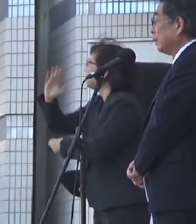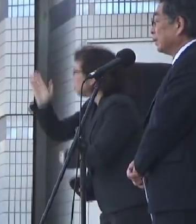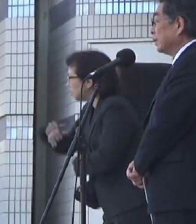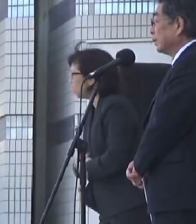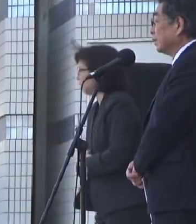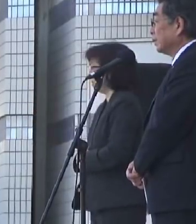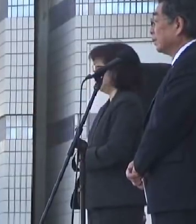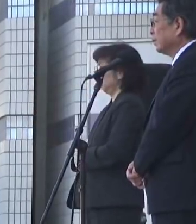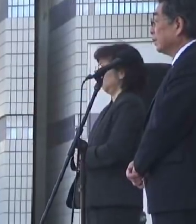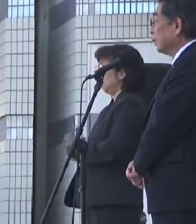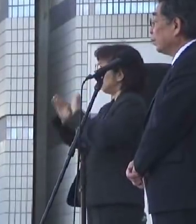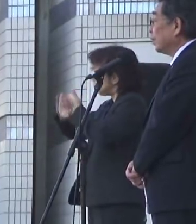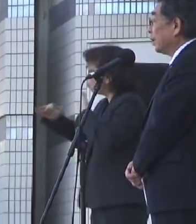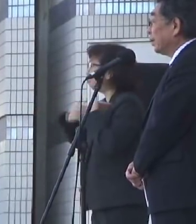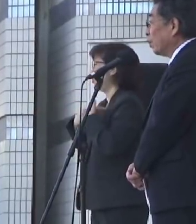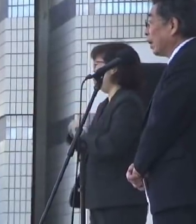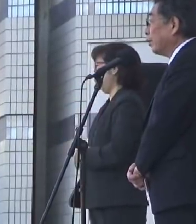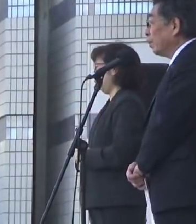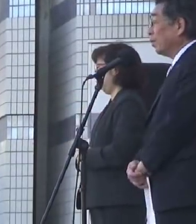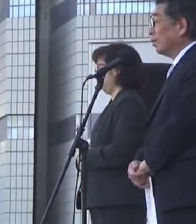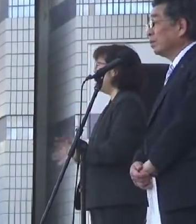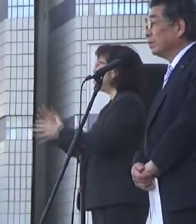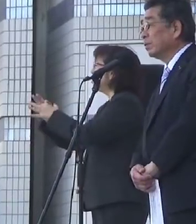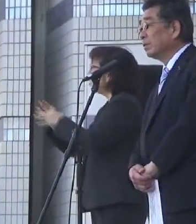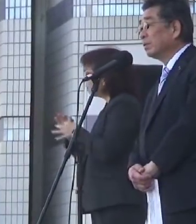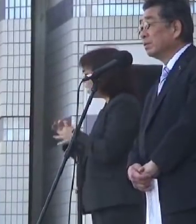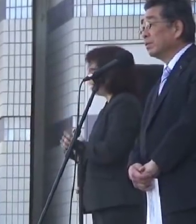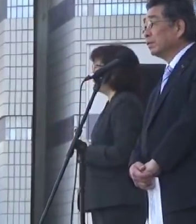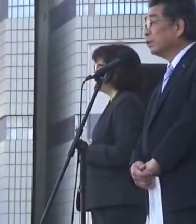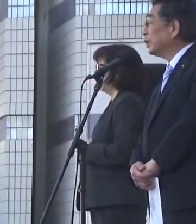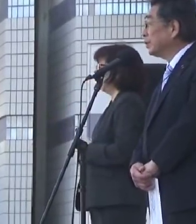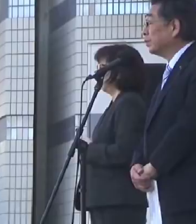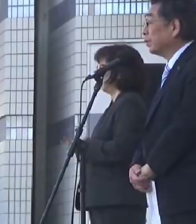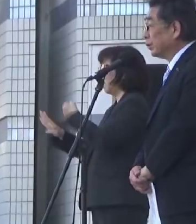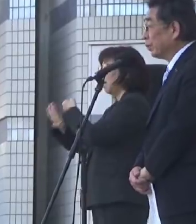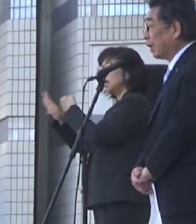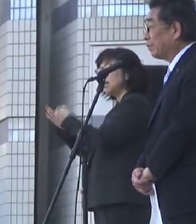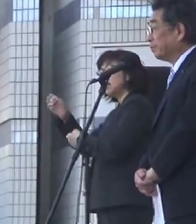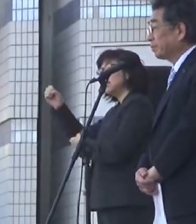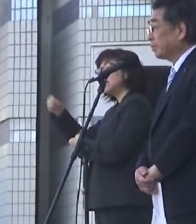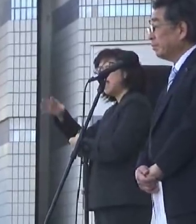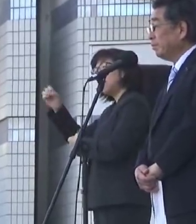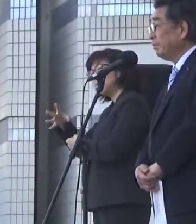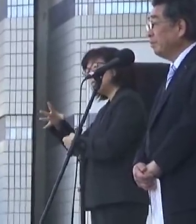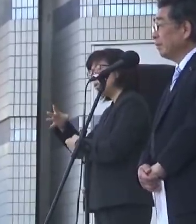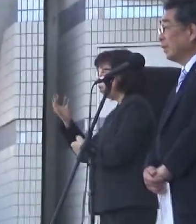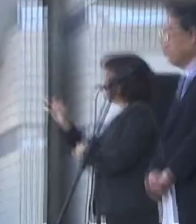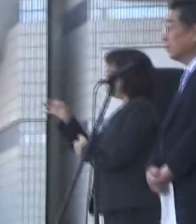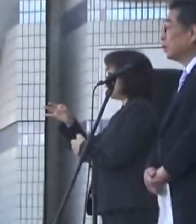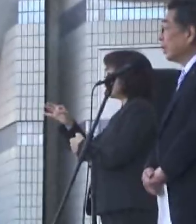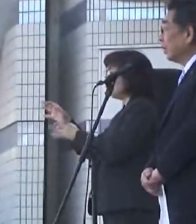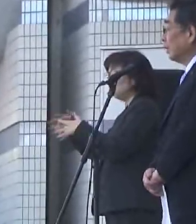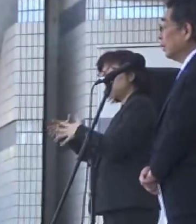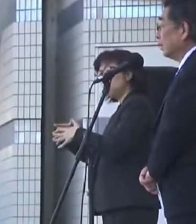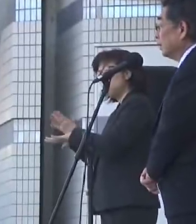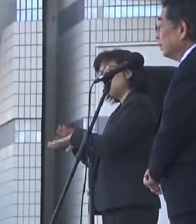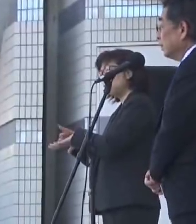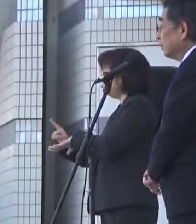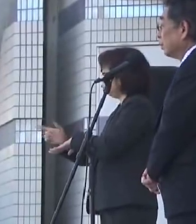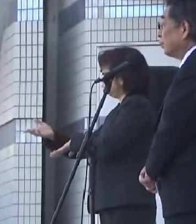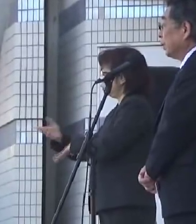一体どうやってお金を工面するのでしょうか。そした